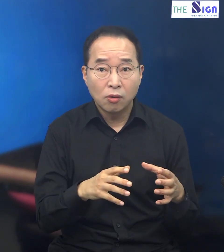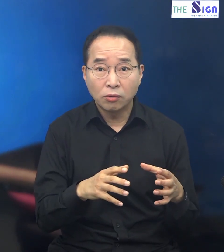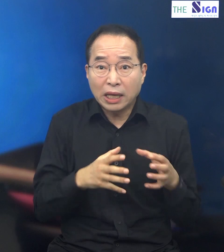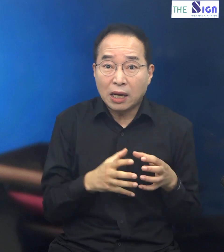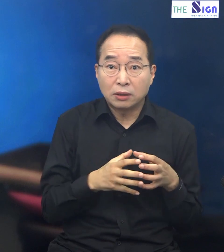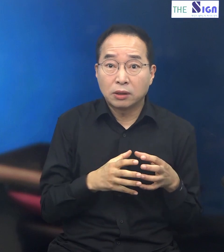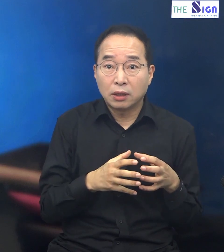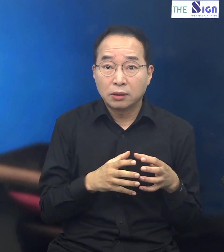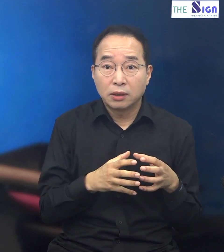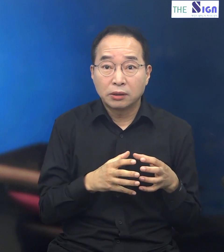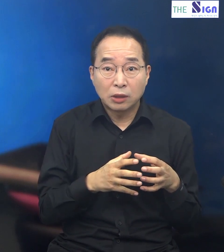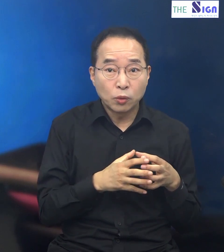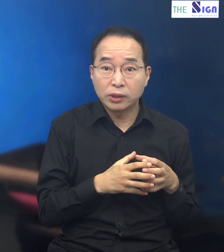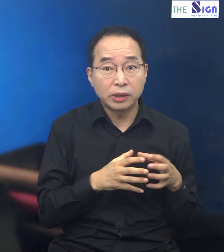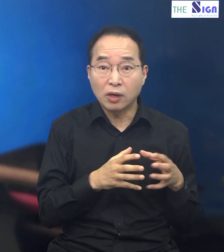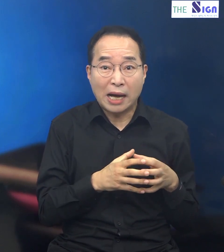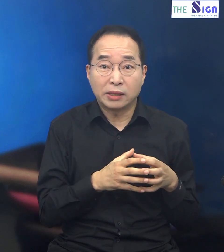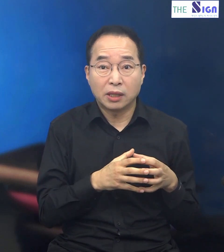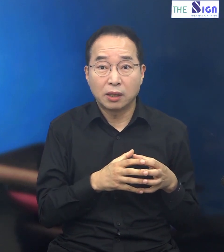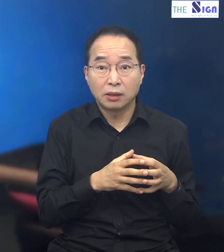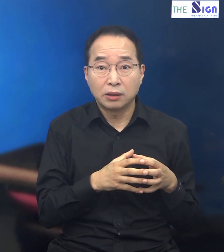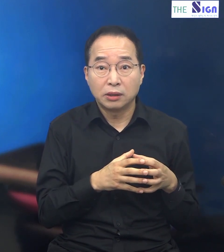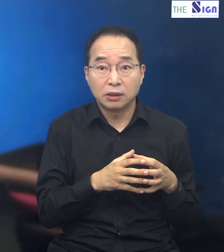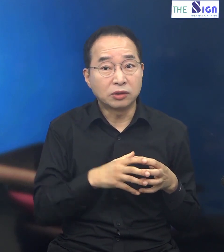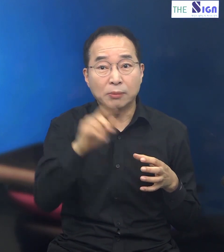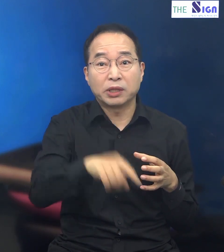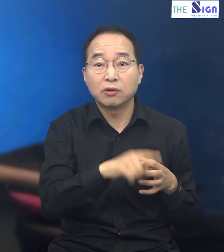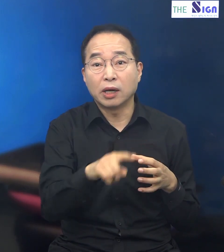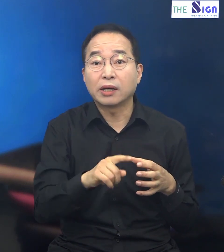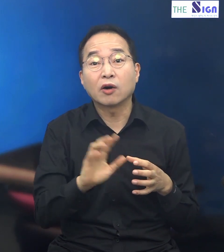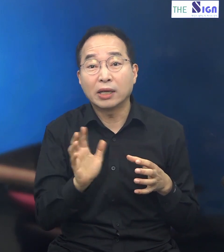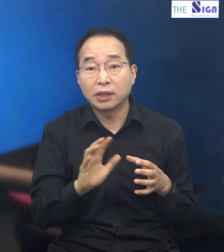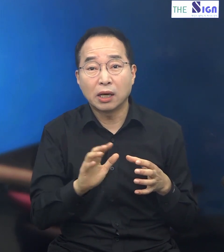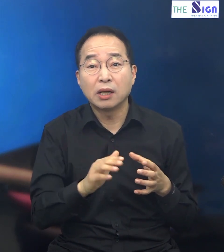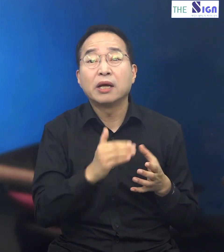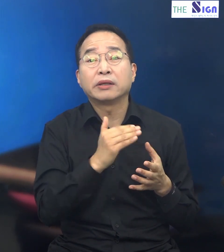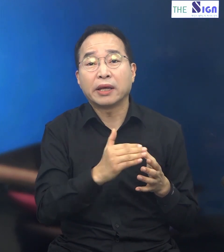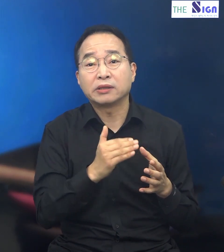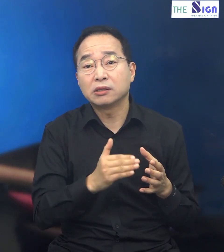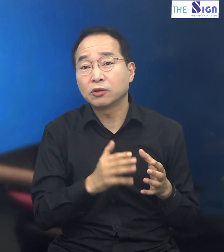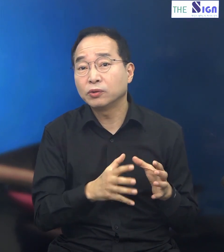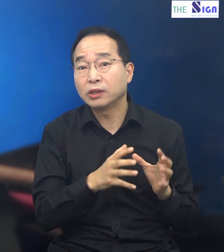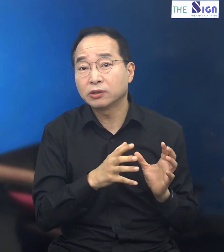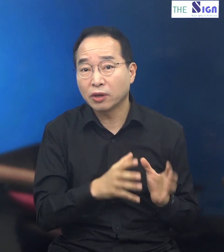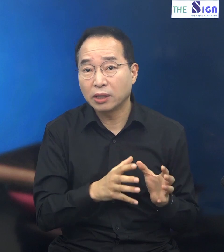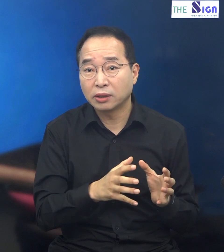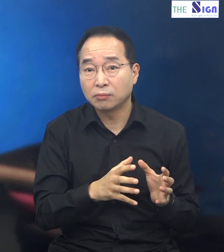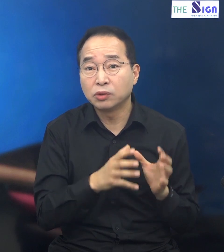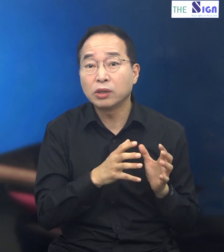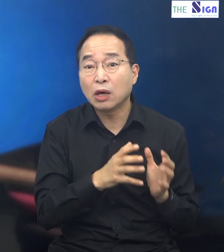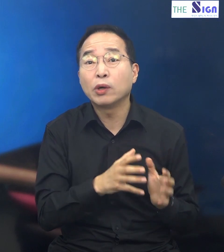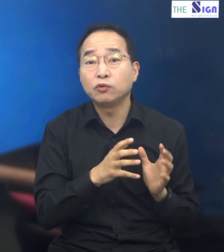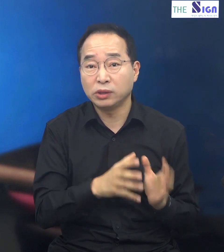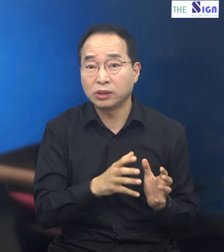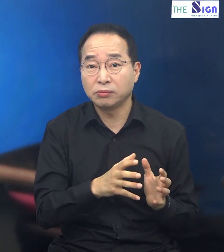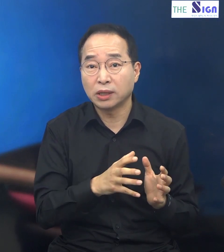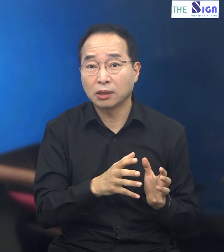나는 아닌데 난 농인인데 이거 아니야. 이거 잘못된 거야. 라고 아니라 대체적으로 이런 성향이 있다. 물론 예외도 있습니다.